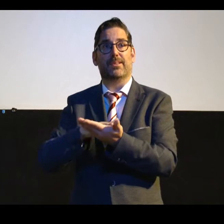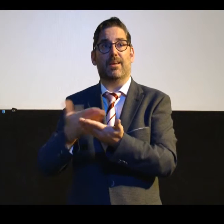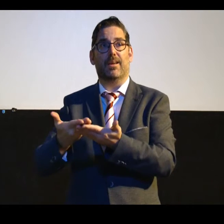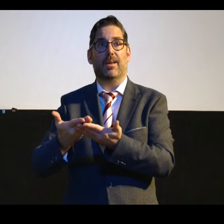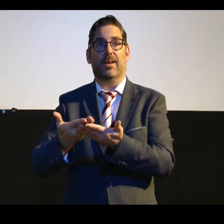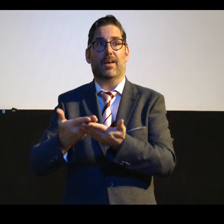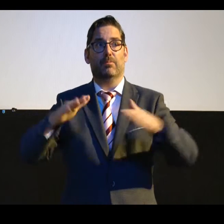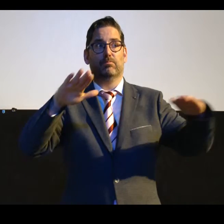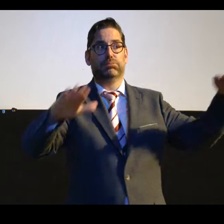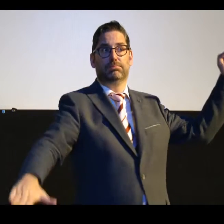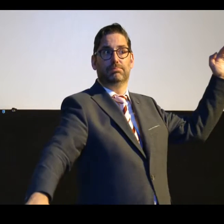Bulgaria.